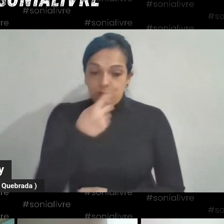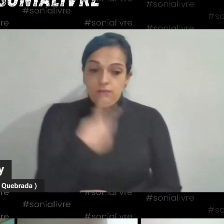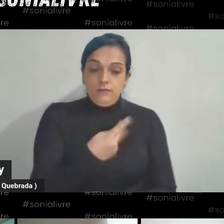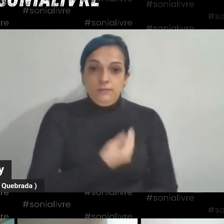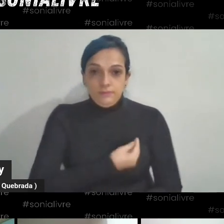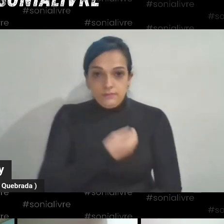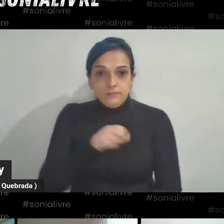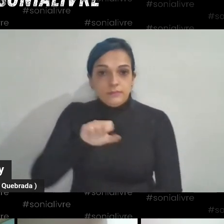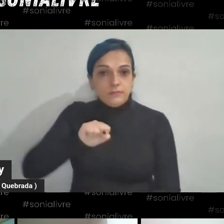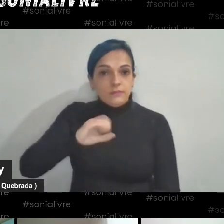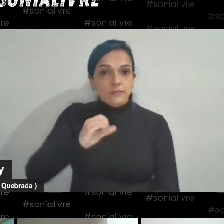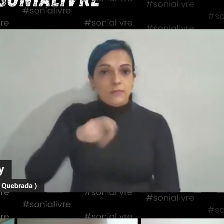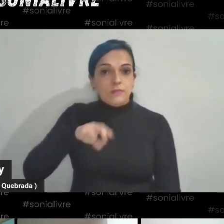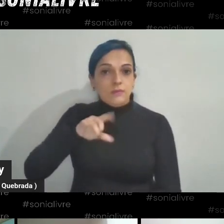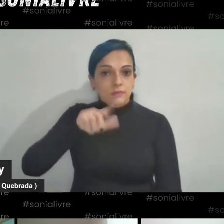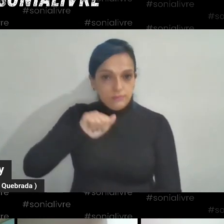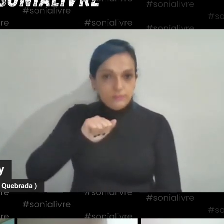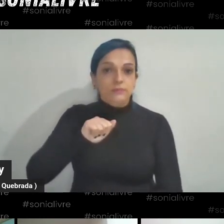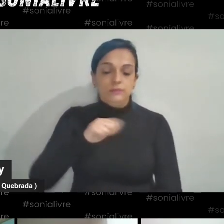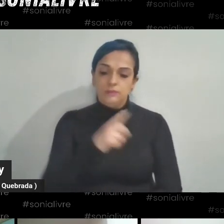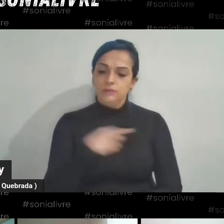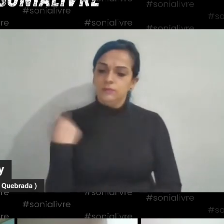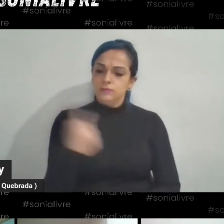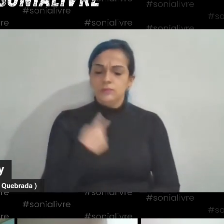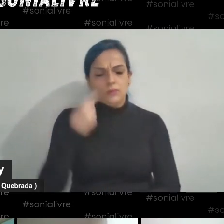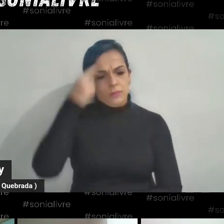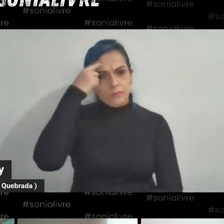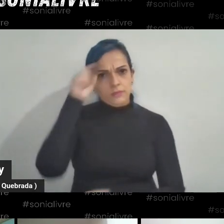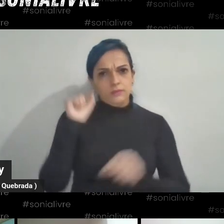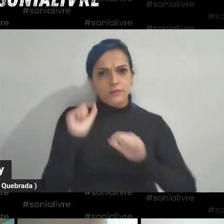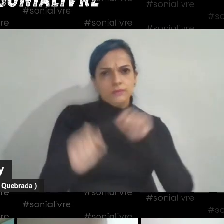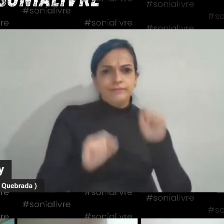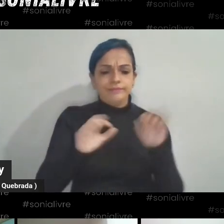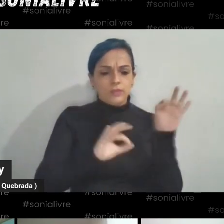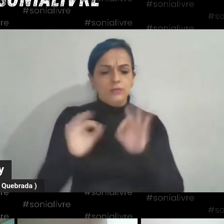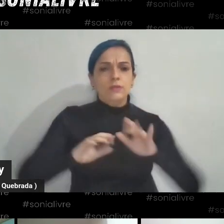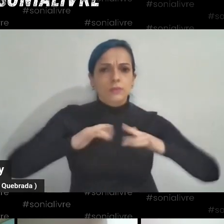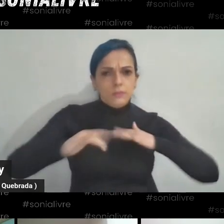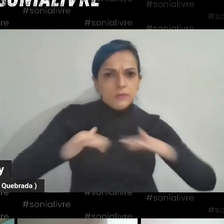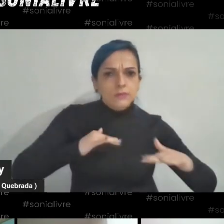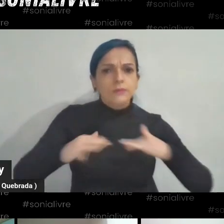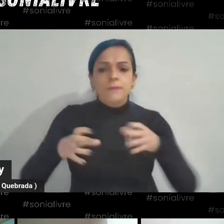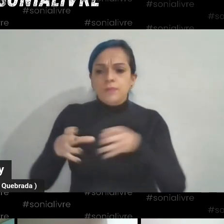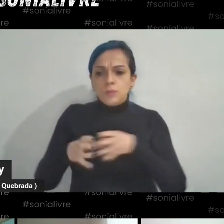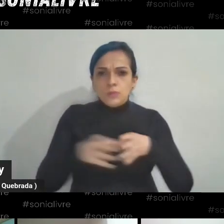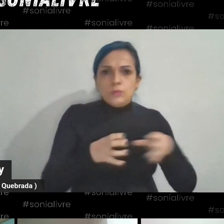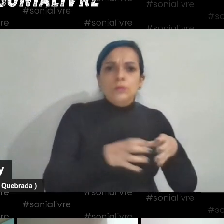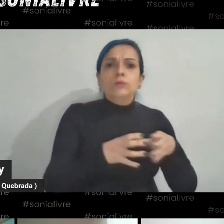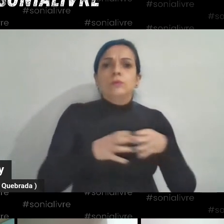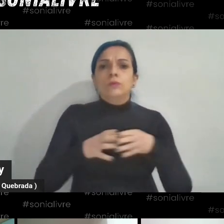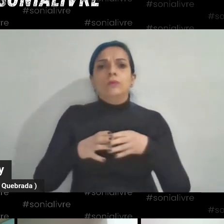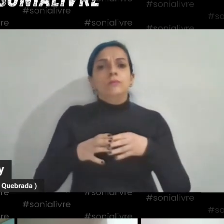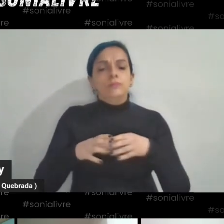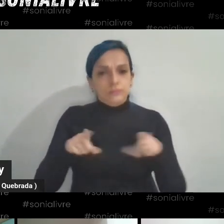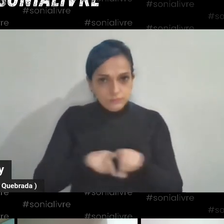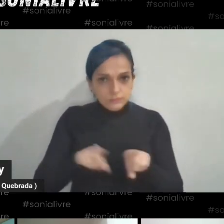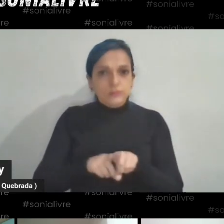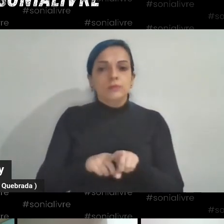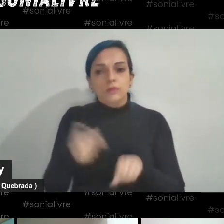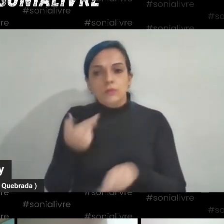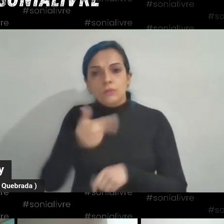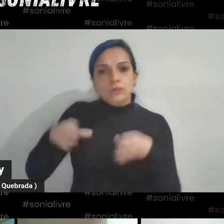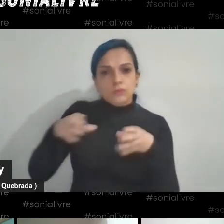conhecimento, a gente procurou mobilizar a Pastoral da Terra, que acredito que está conosco, o coletivo